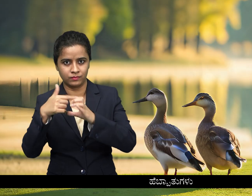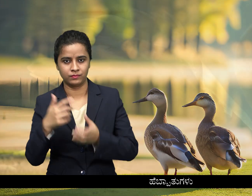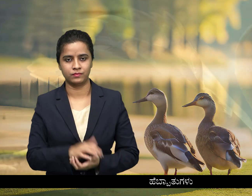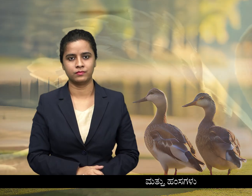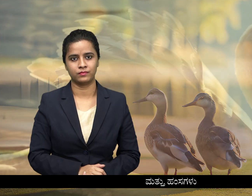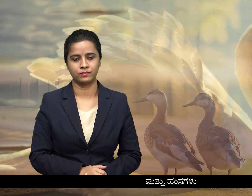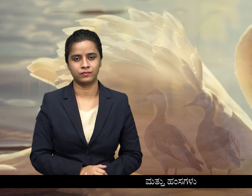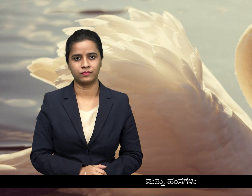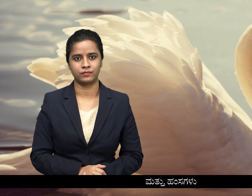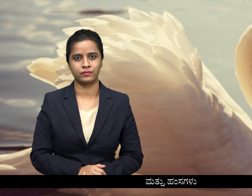ಹಂಸಗಳು